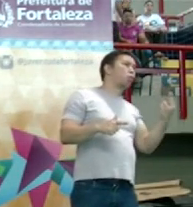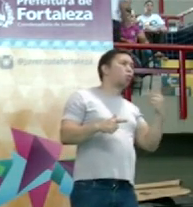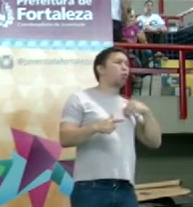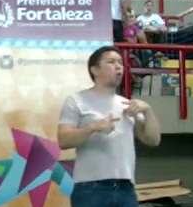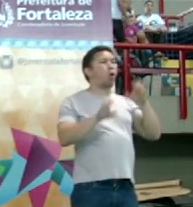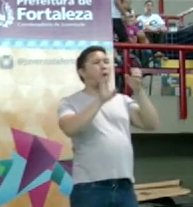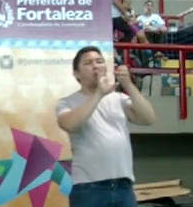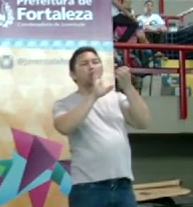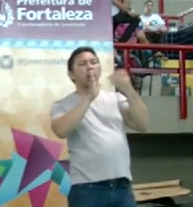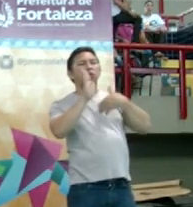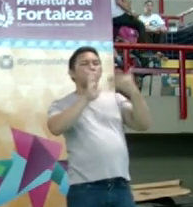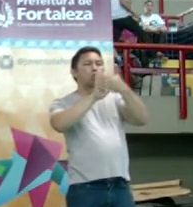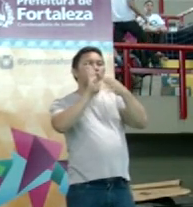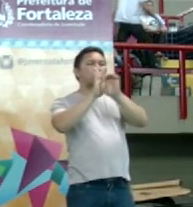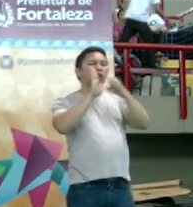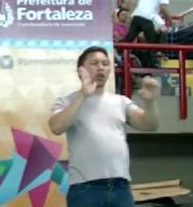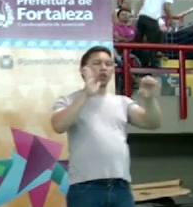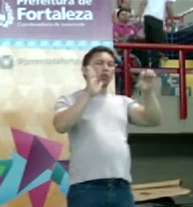à estrutura.